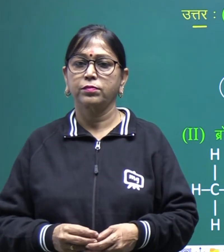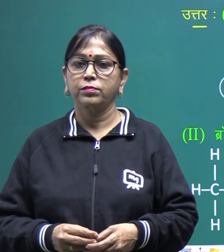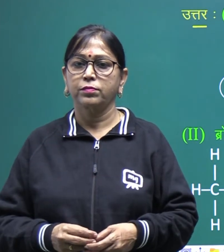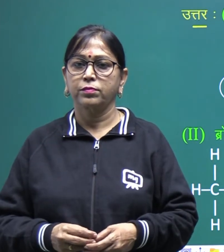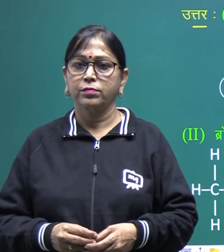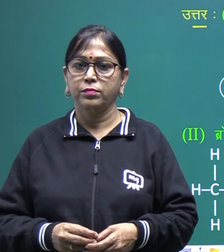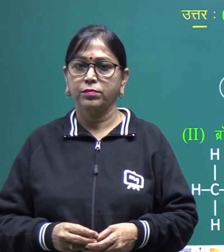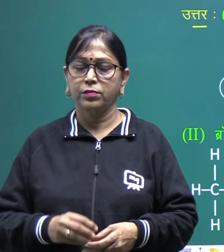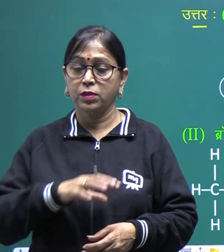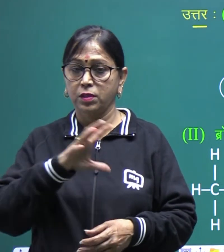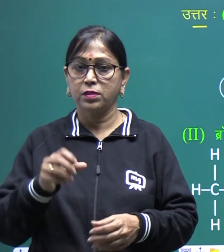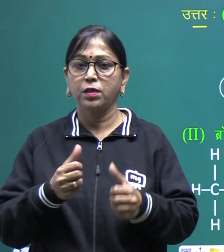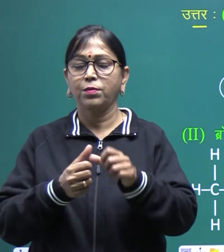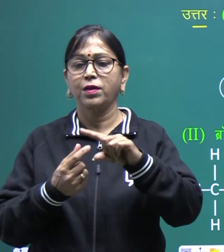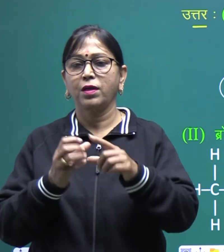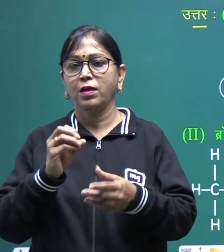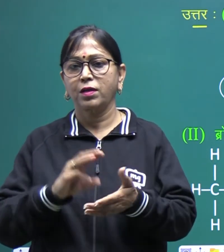सभी परमाणु अपने